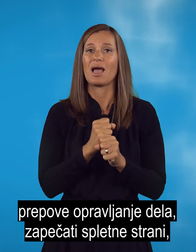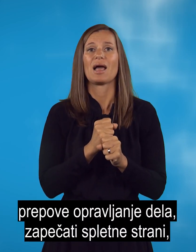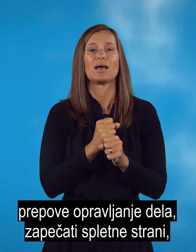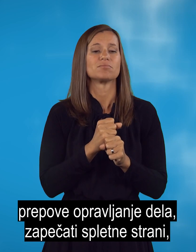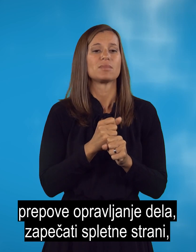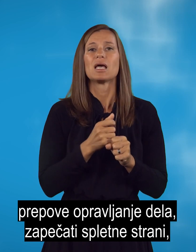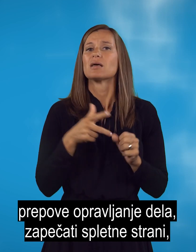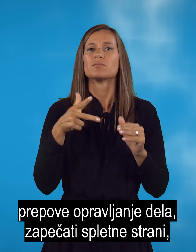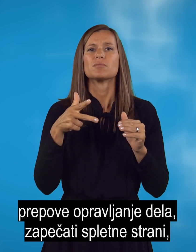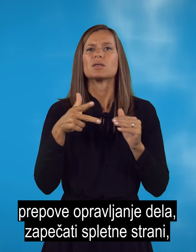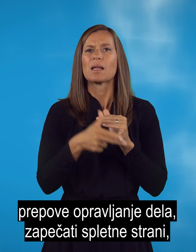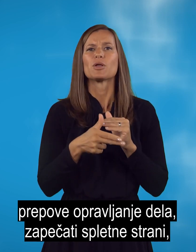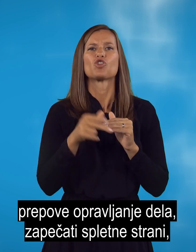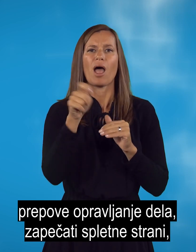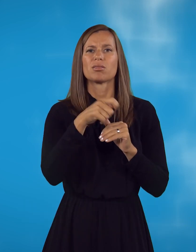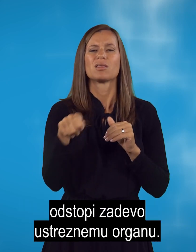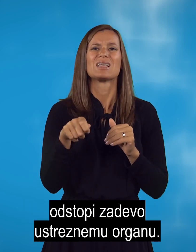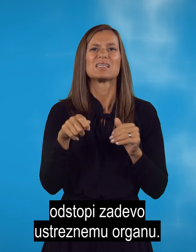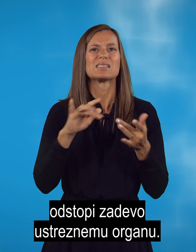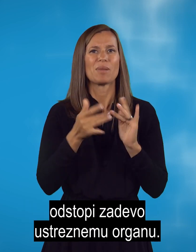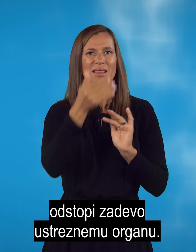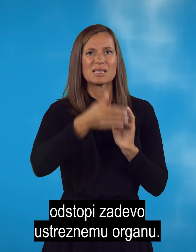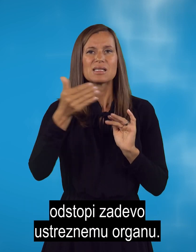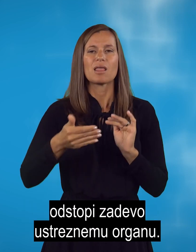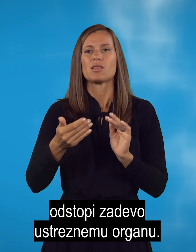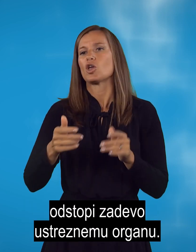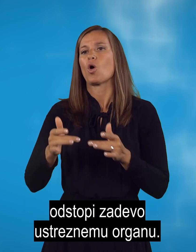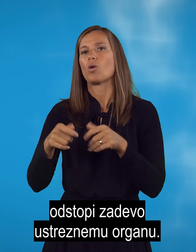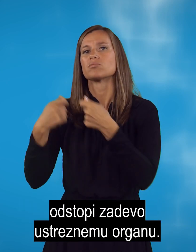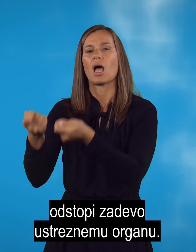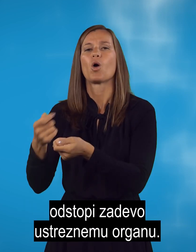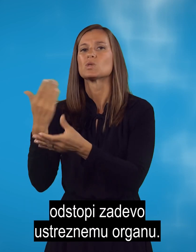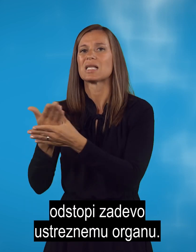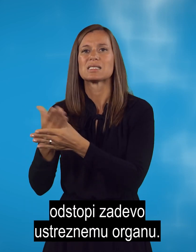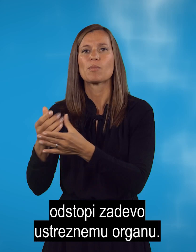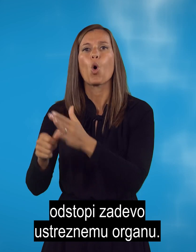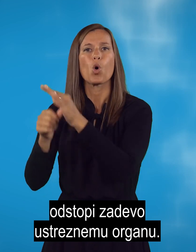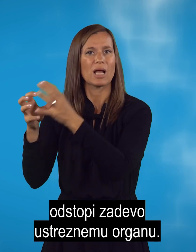zapečati spletne strani, odstopi zadevo ustreznemu organu.